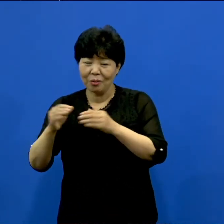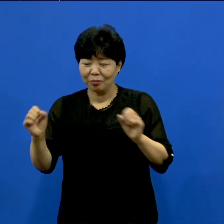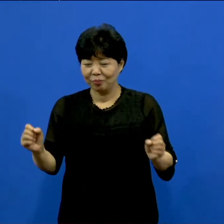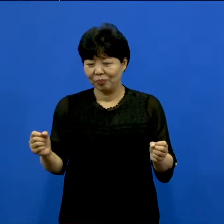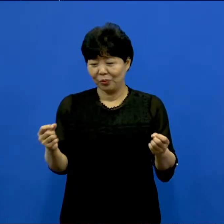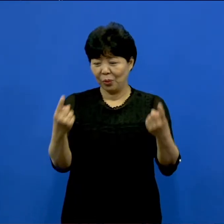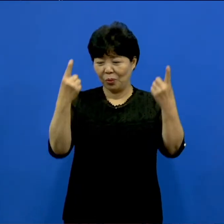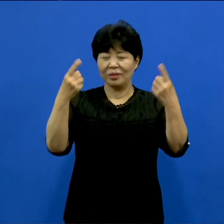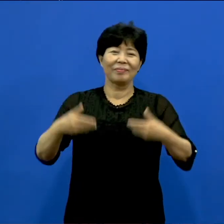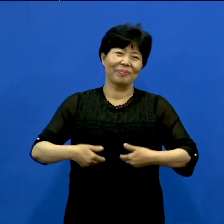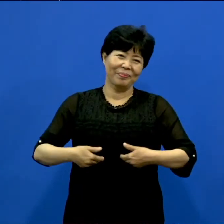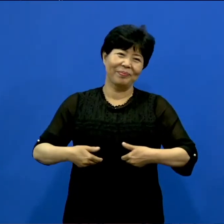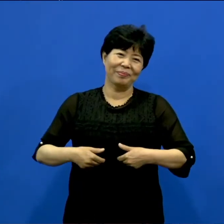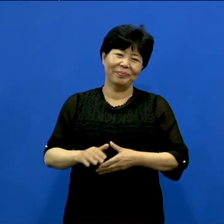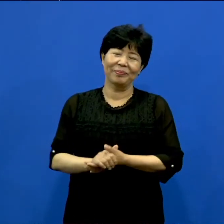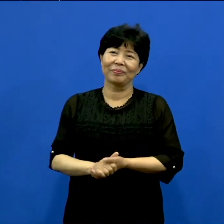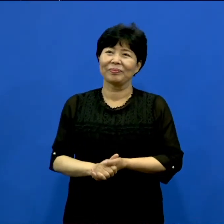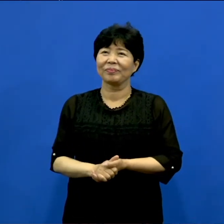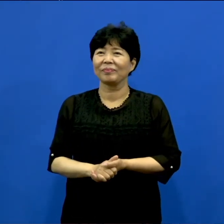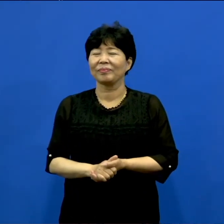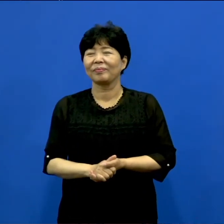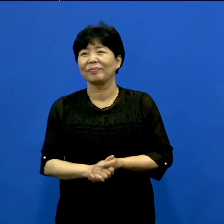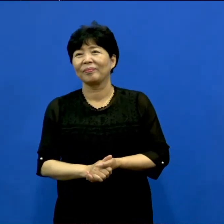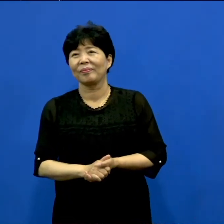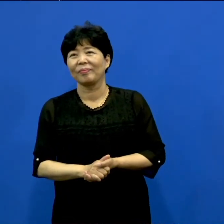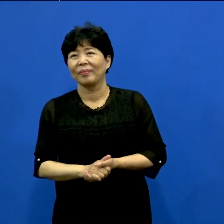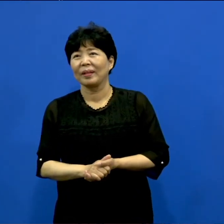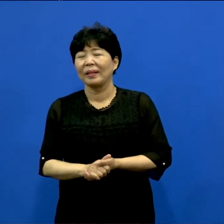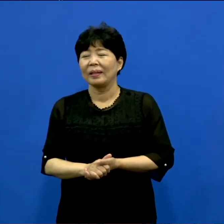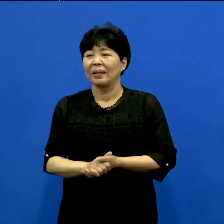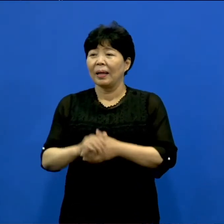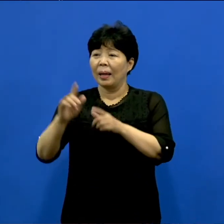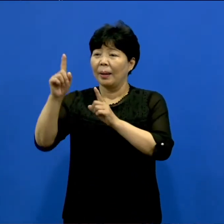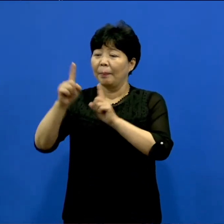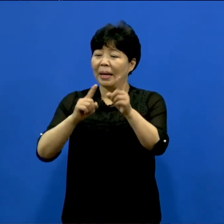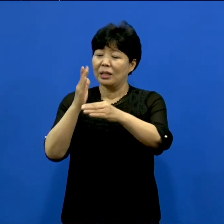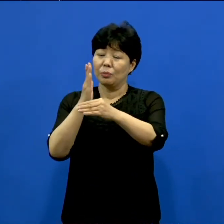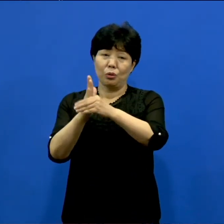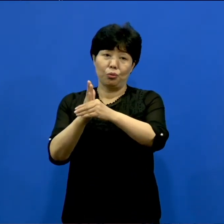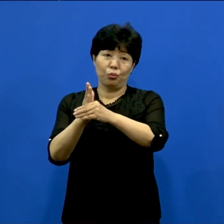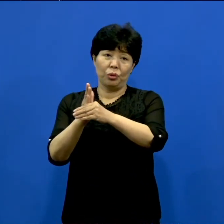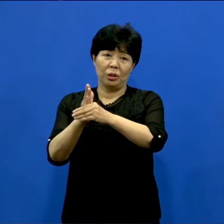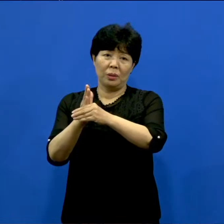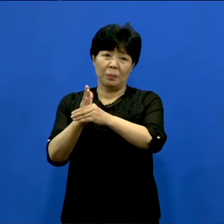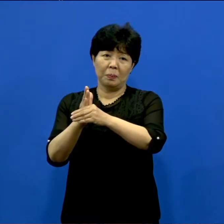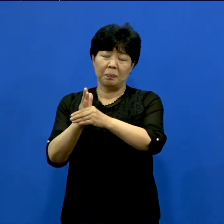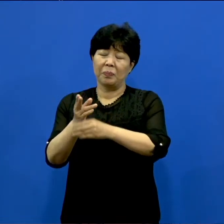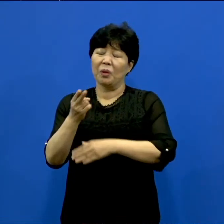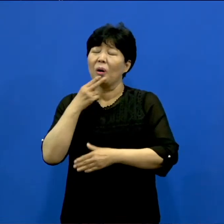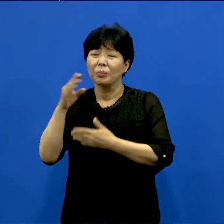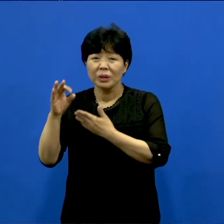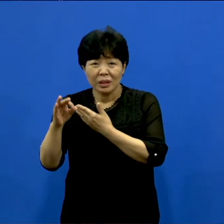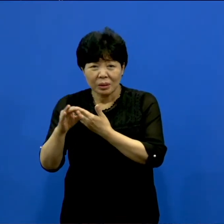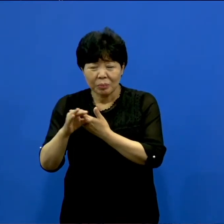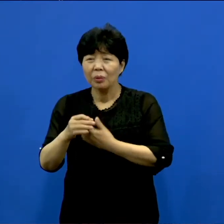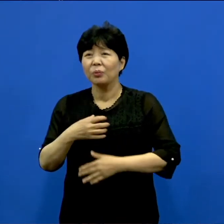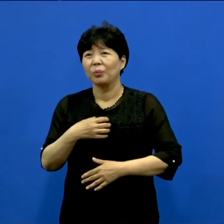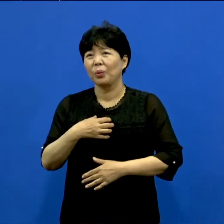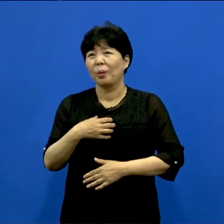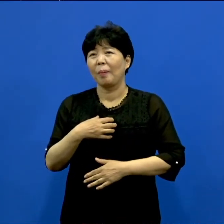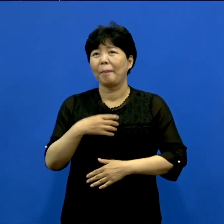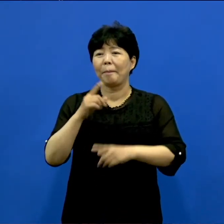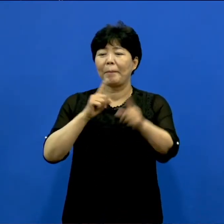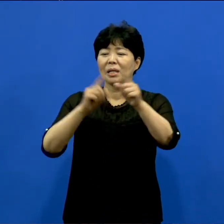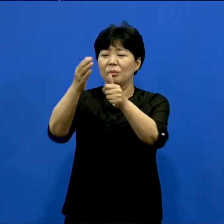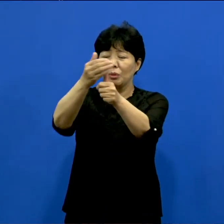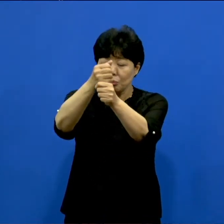어려운 거예요. 가슴은 뜨거운데 말씀의 중심에 잡혀 있지 않으면 그 길로 갈 가능성이 많아요. 중요한 것은 하나님의 말씀을